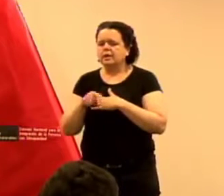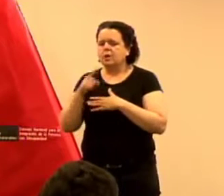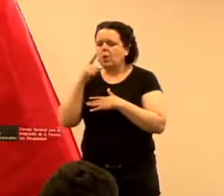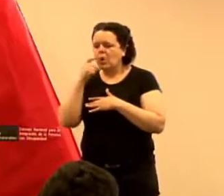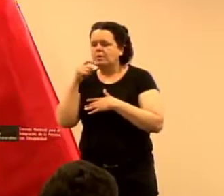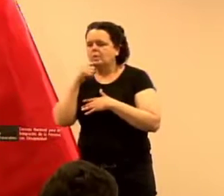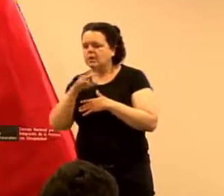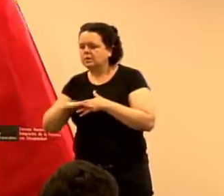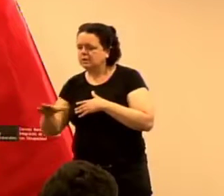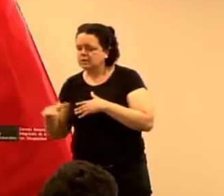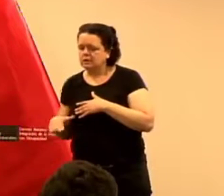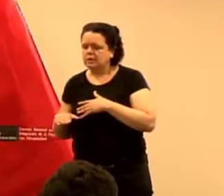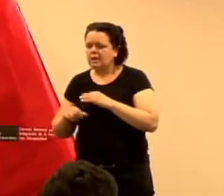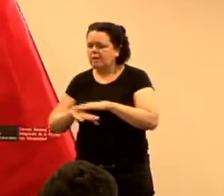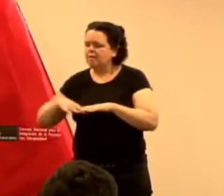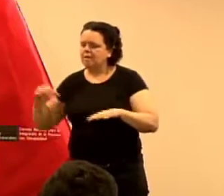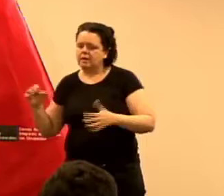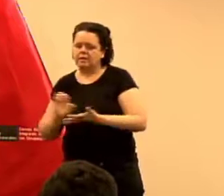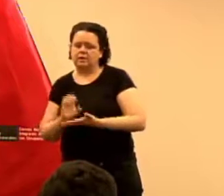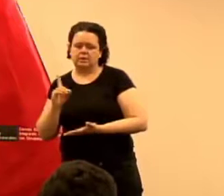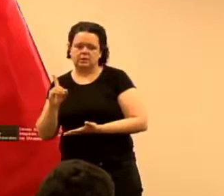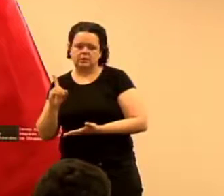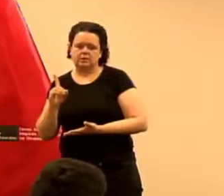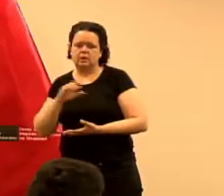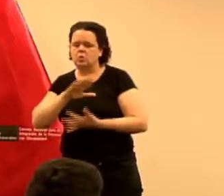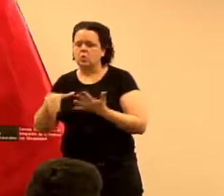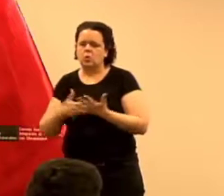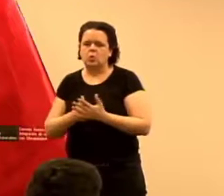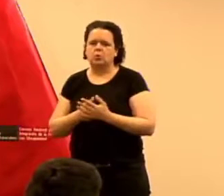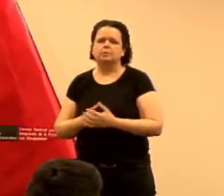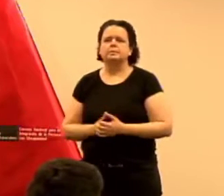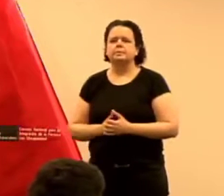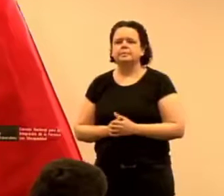niñas que están fuera del sistema educativo en el nivel global.